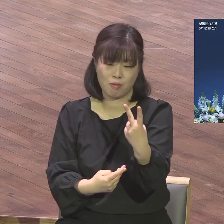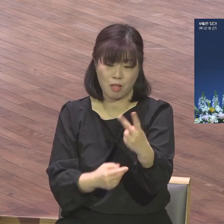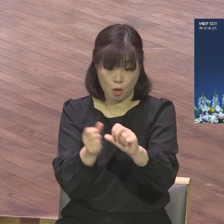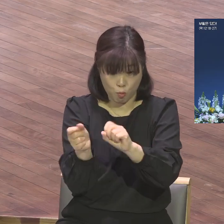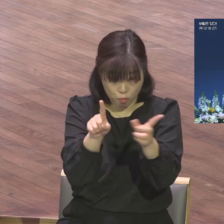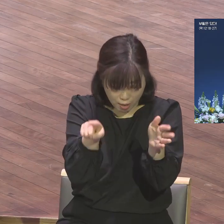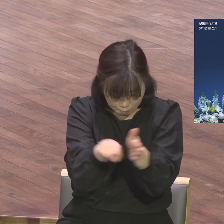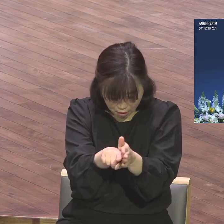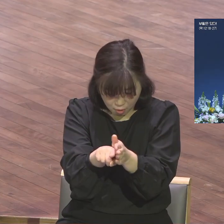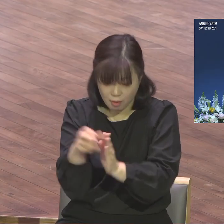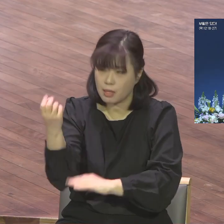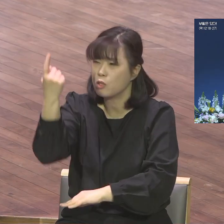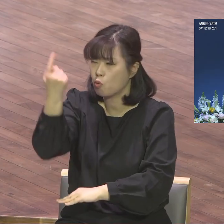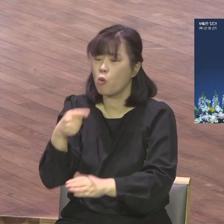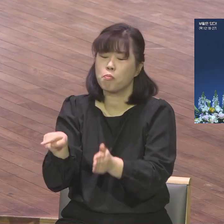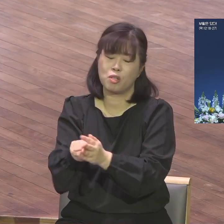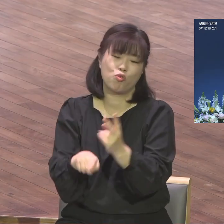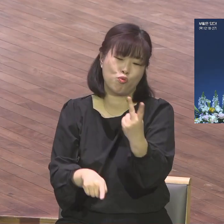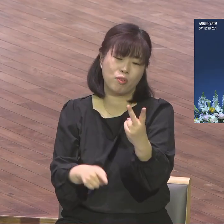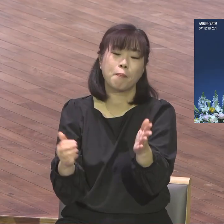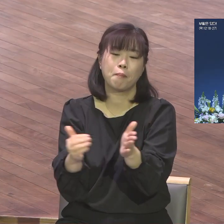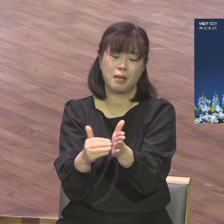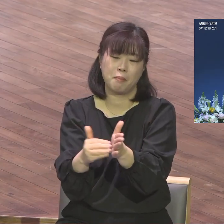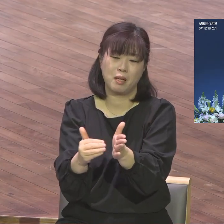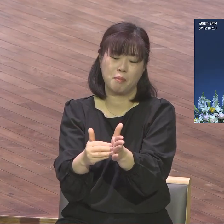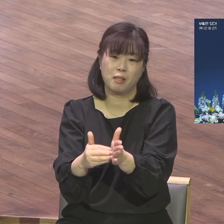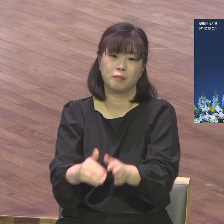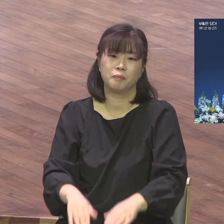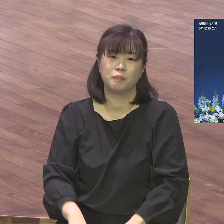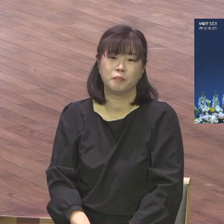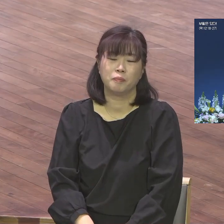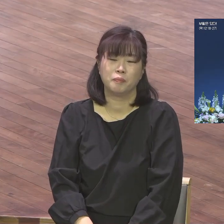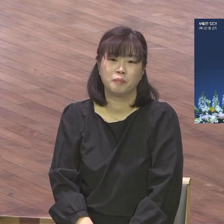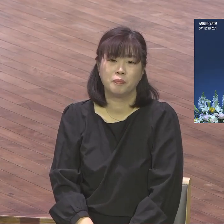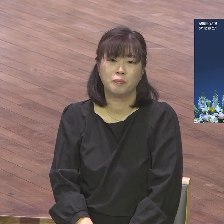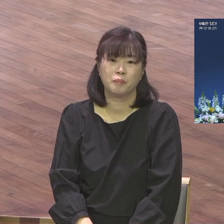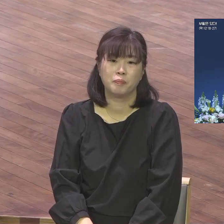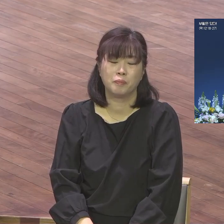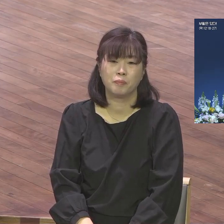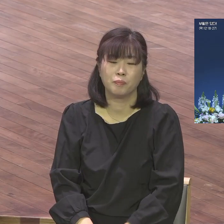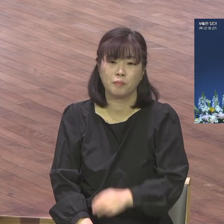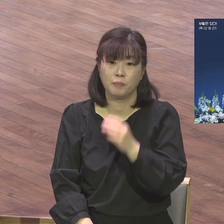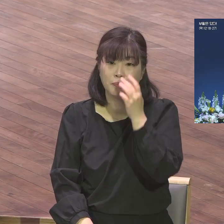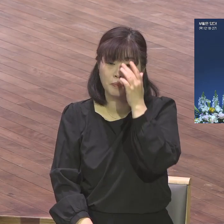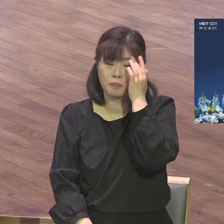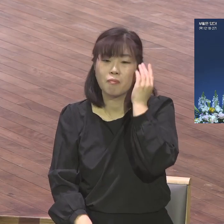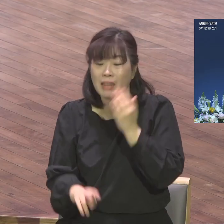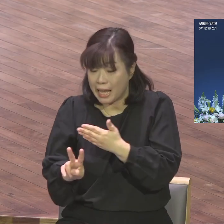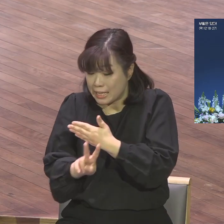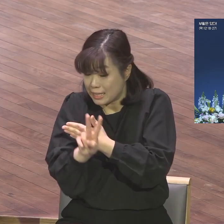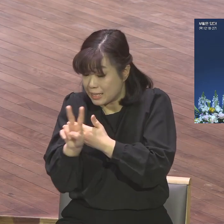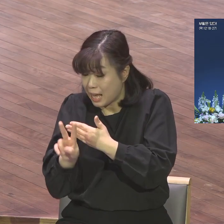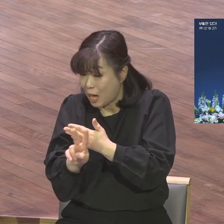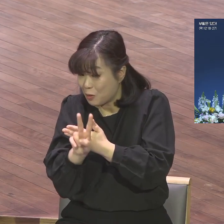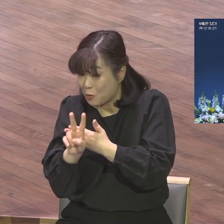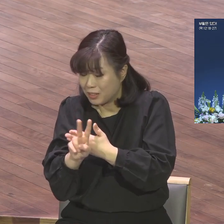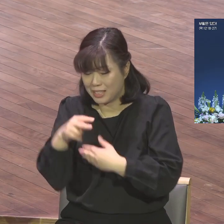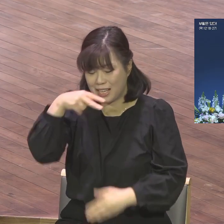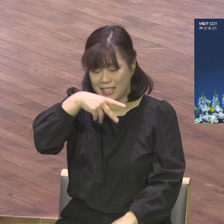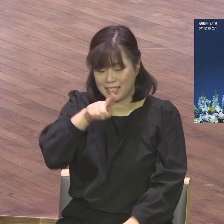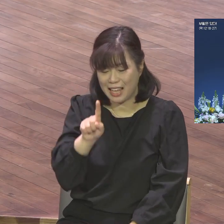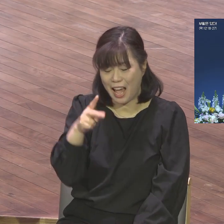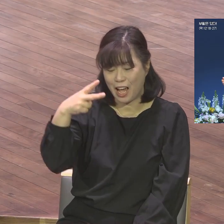나와서 부활에 대해서 질문하는 것으로 시작하지요. 사실 이 사두개인들은 교리적으로 부활 믿지 않는